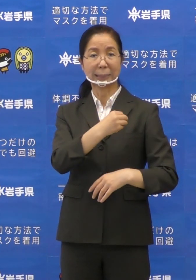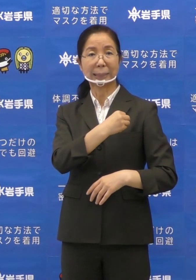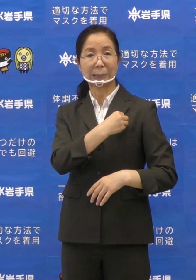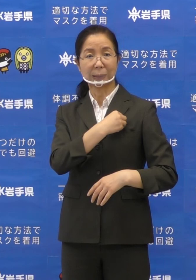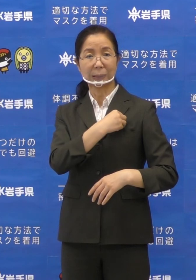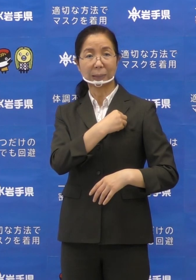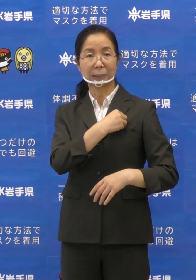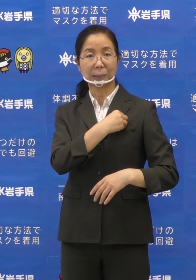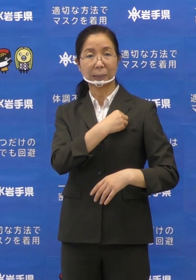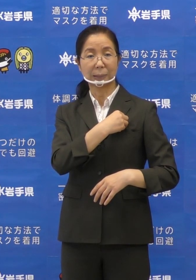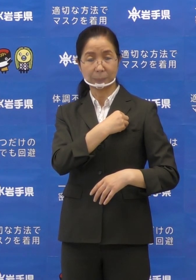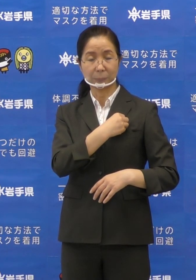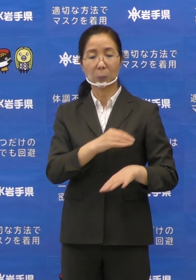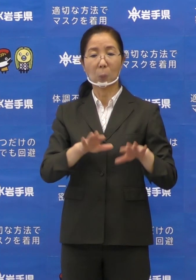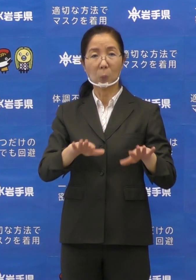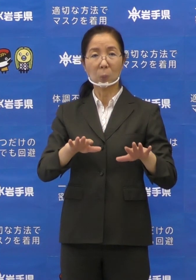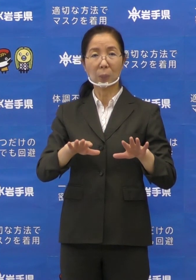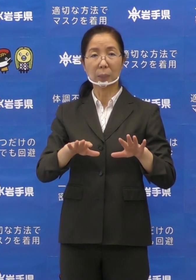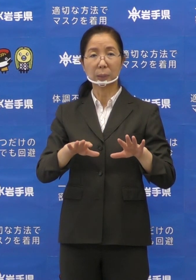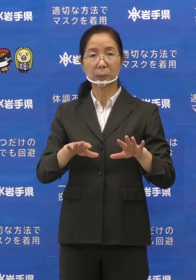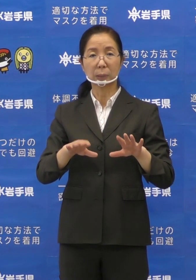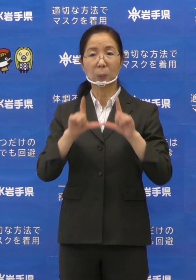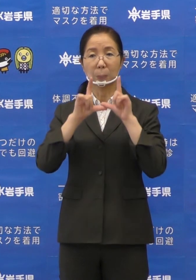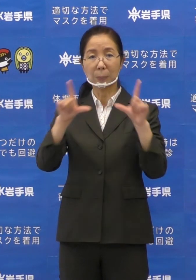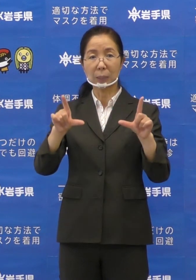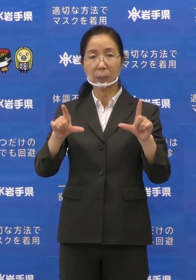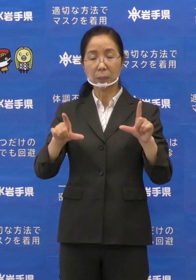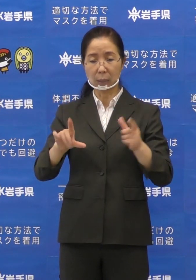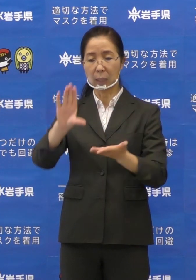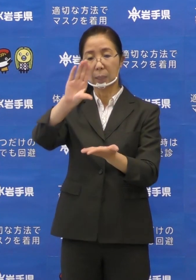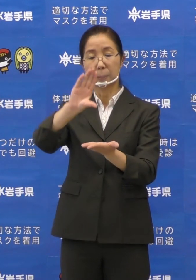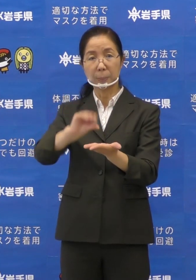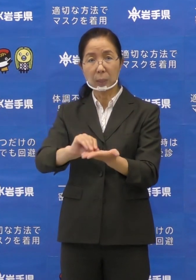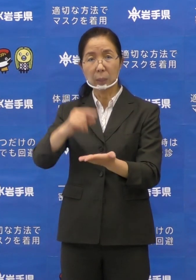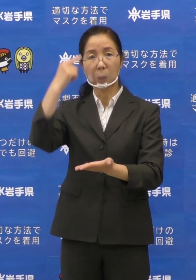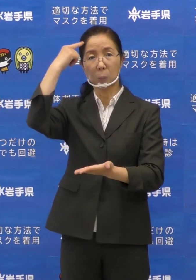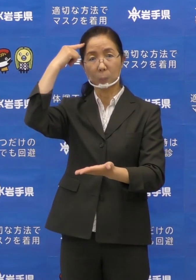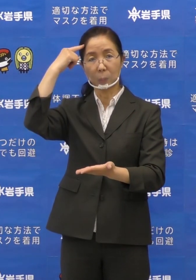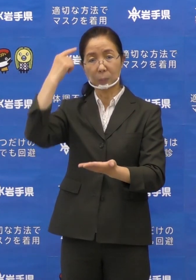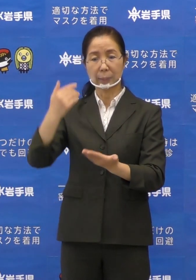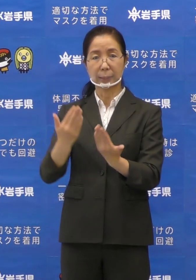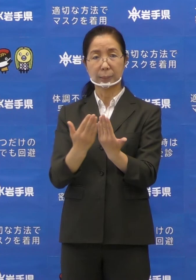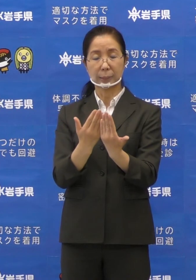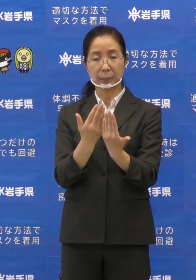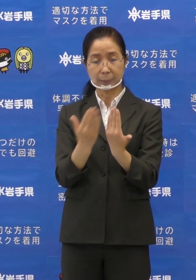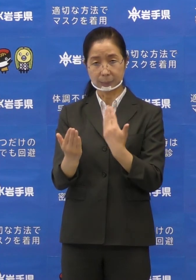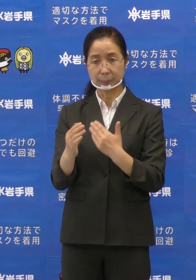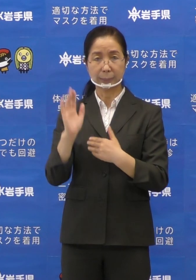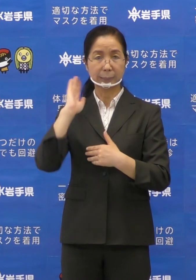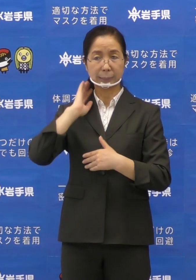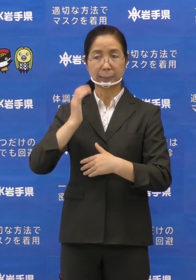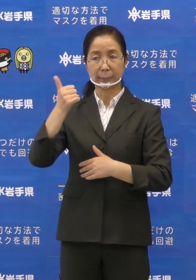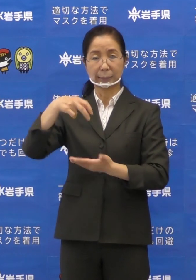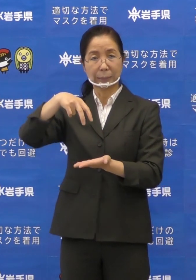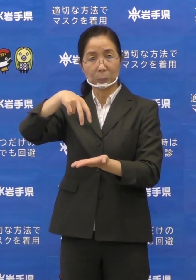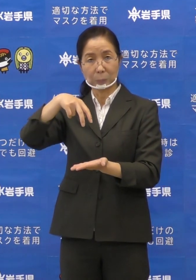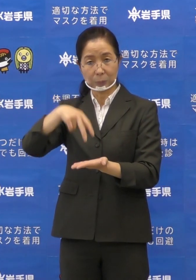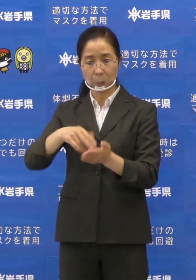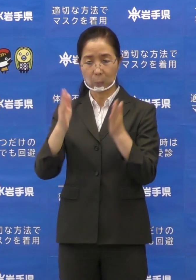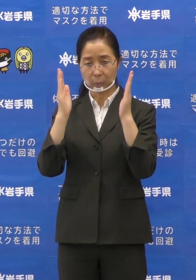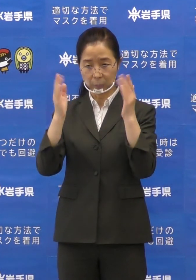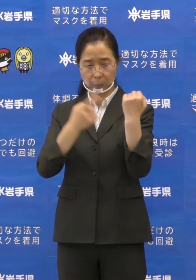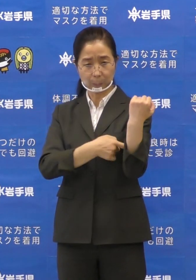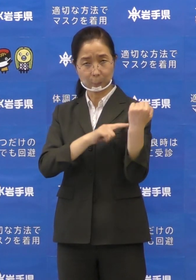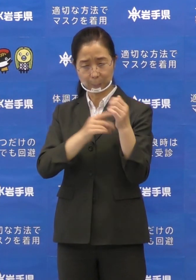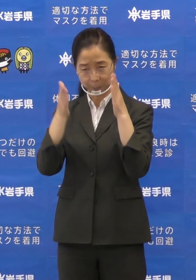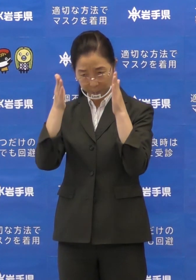うのは今回の記者発表で消滅したと思っていますので、より、知事としての仕事にこう力を入れていきたい